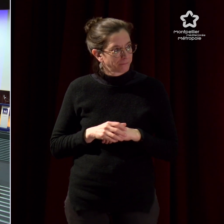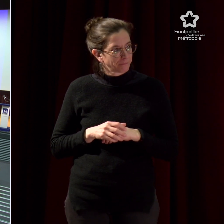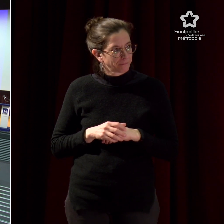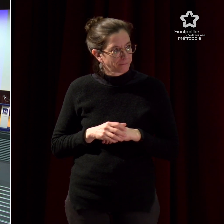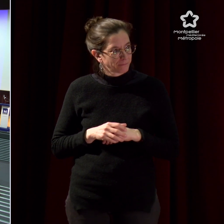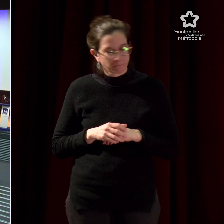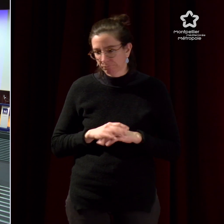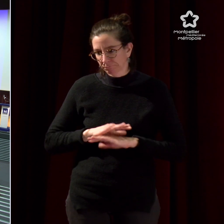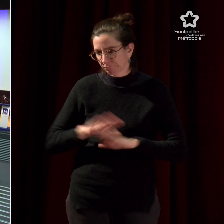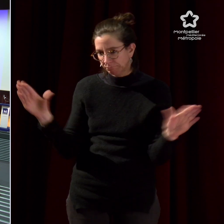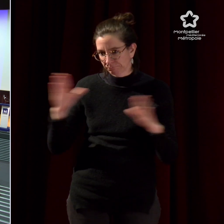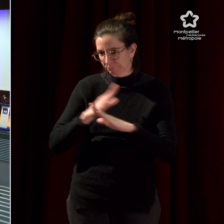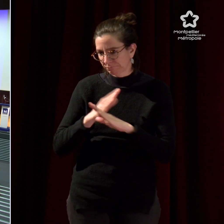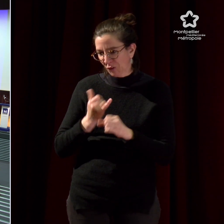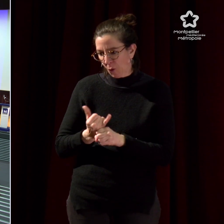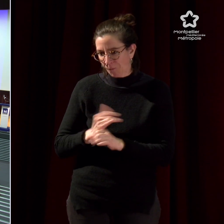radical.